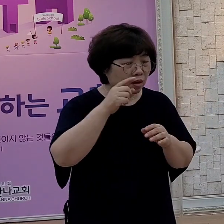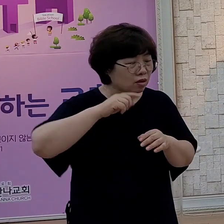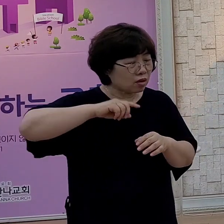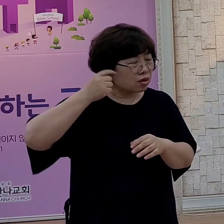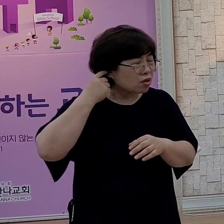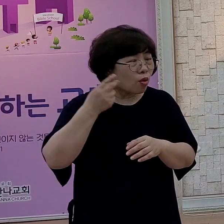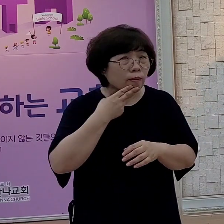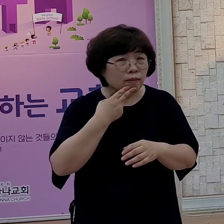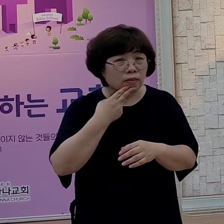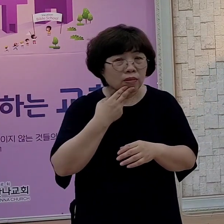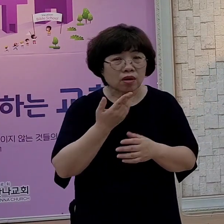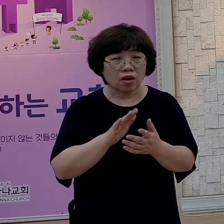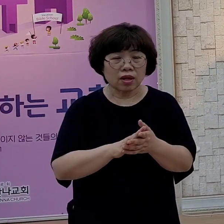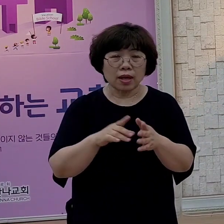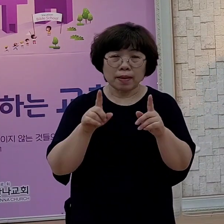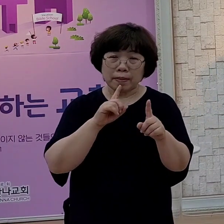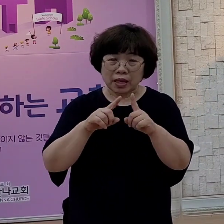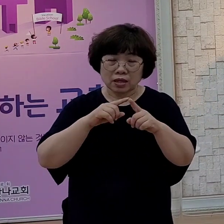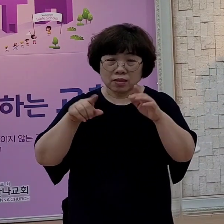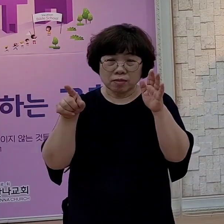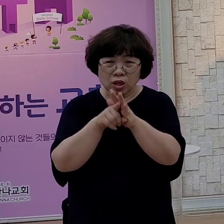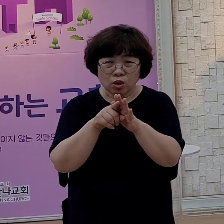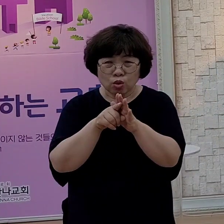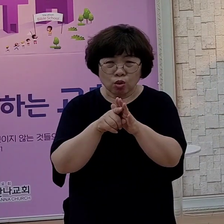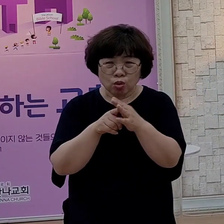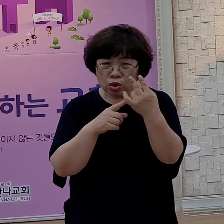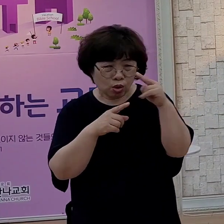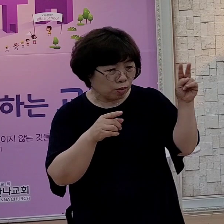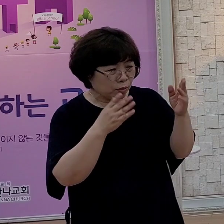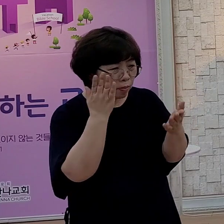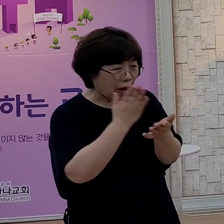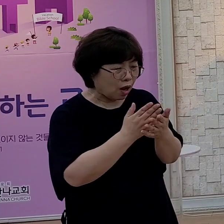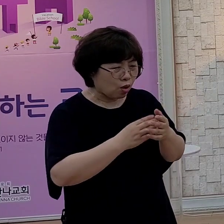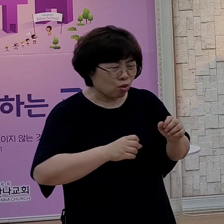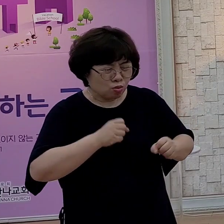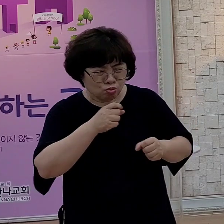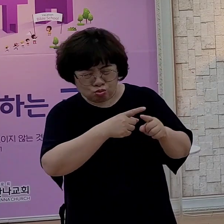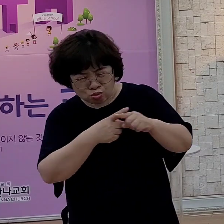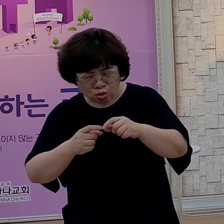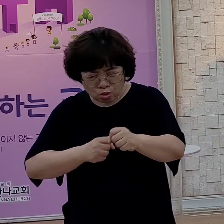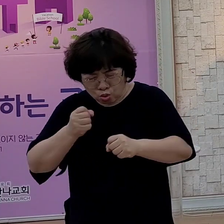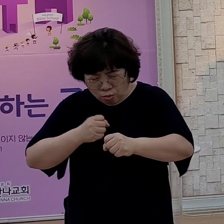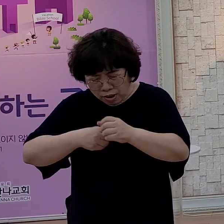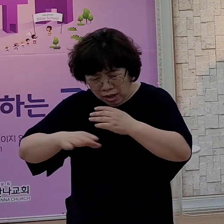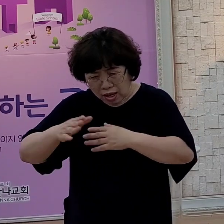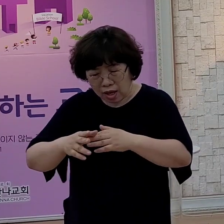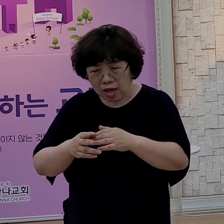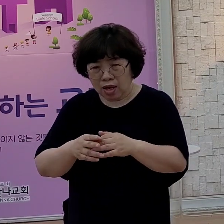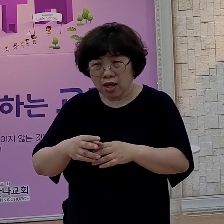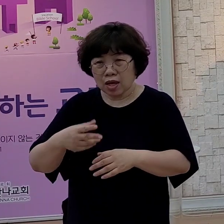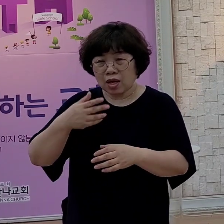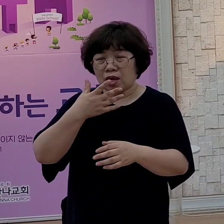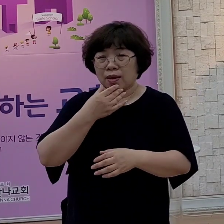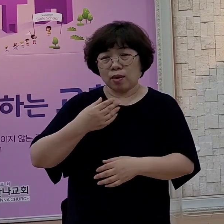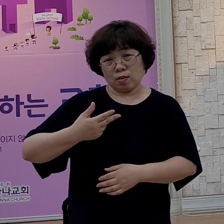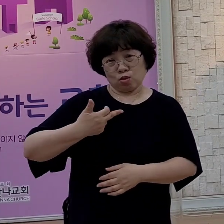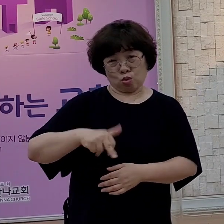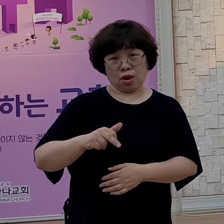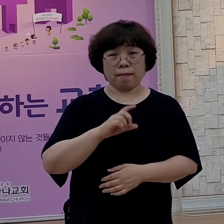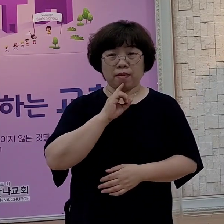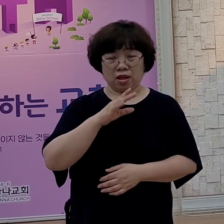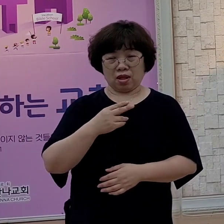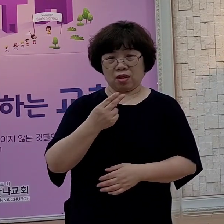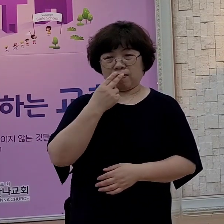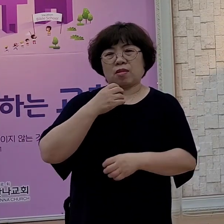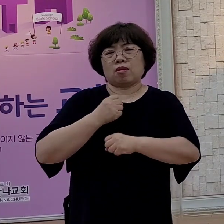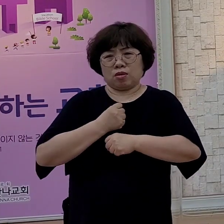그런데 그 말씀 믿고 뒤를 돌아보지 말고 무조건 도망가. 이 하나님 말씀 앞에 순종하고 살았던